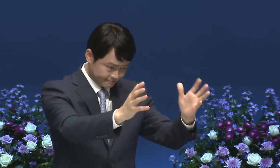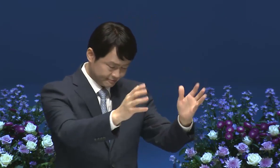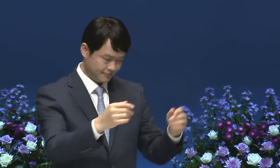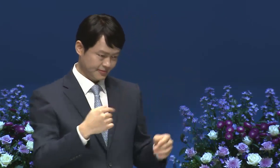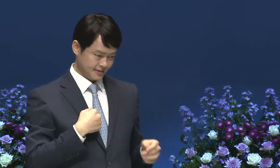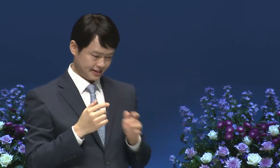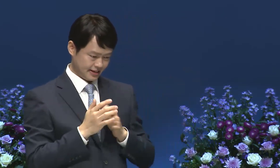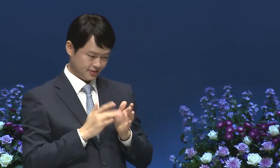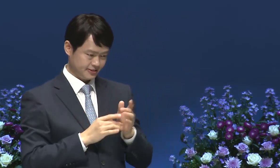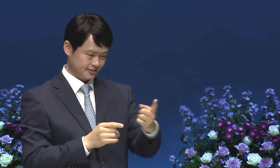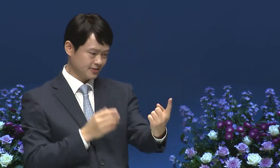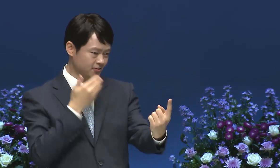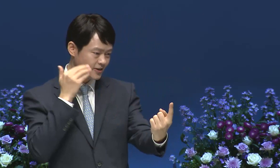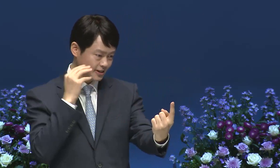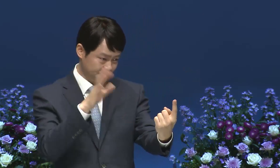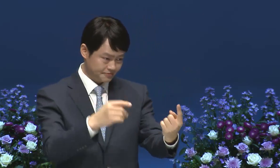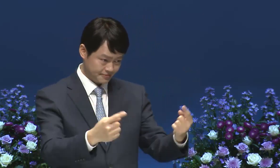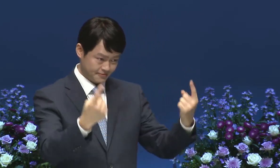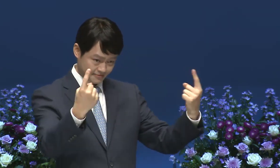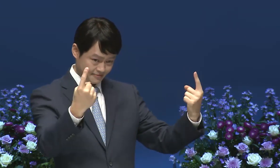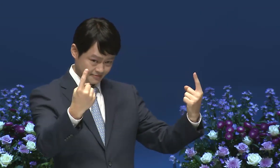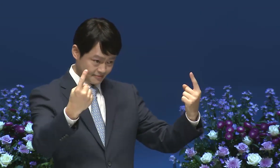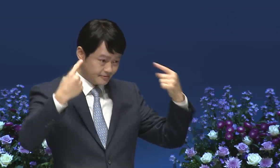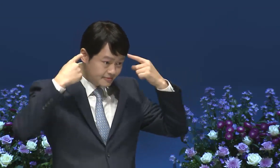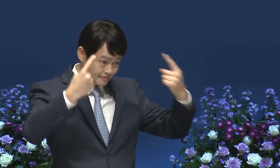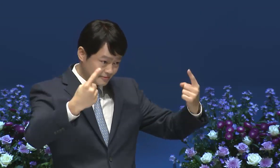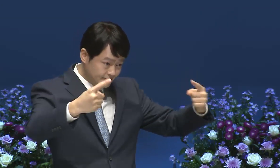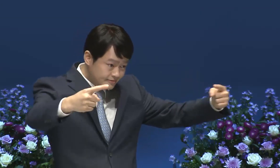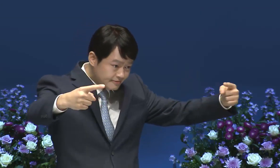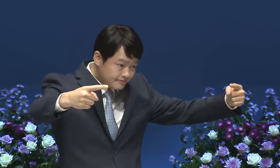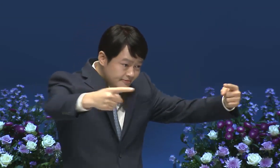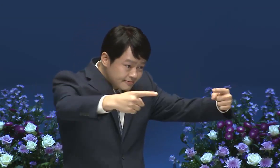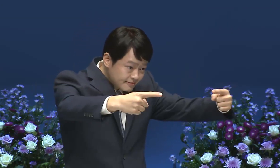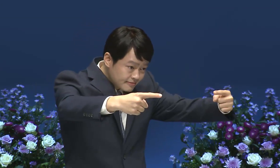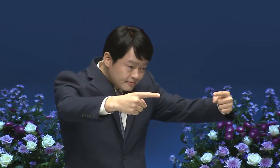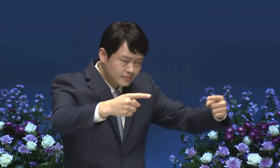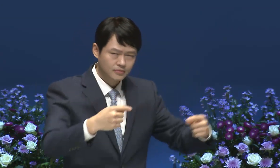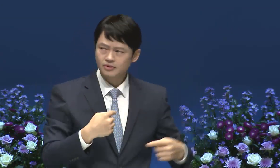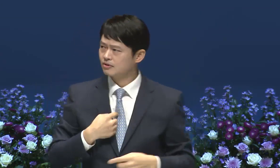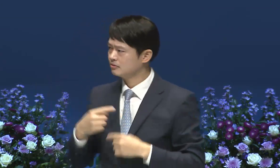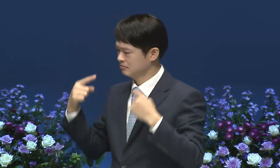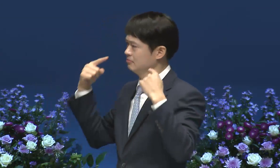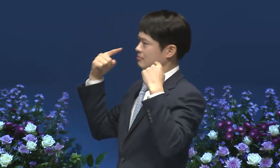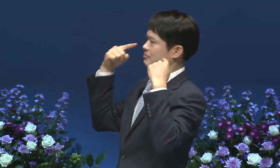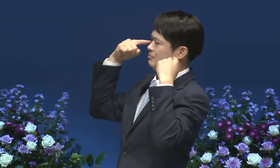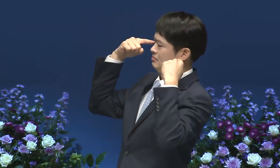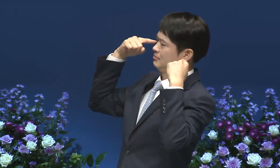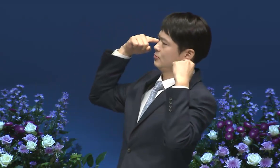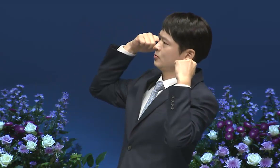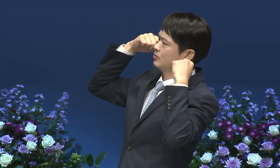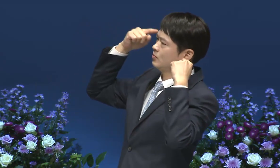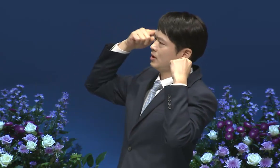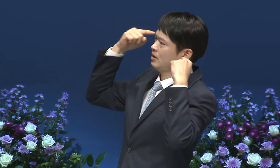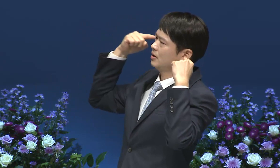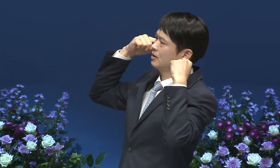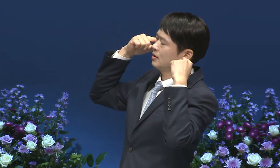예수님은 그 농인을 데려다 직접 양손을 양 귀에 꽂으셨습니다. 그